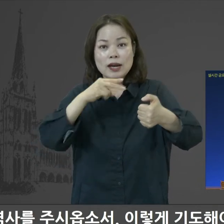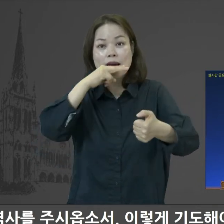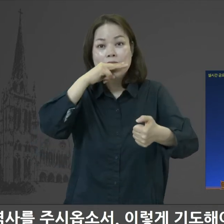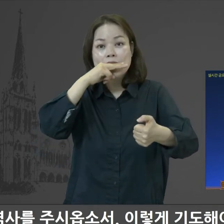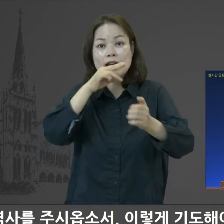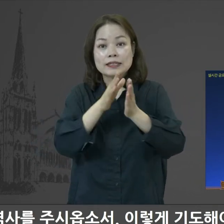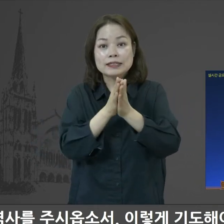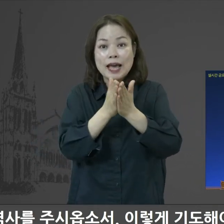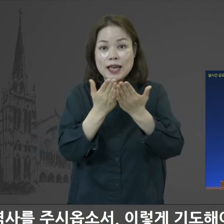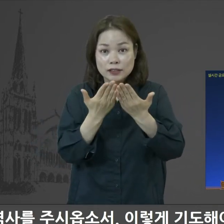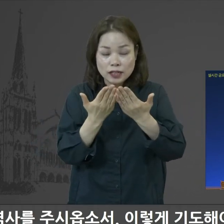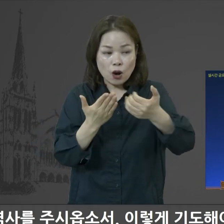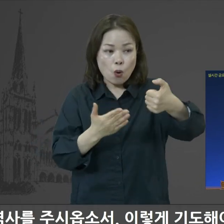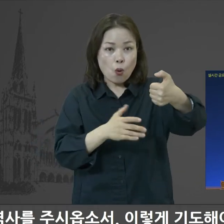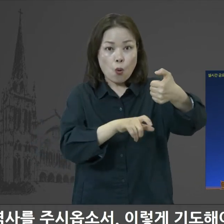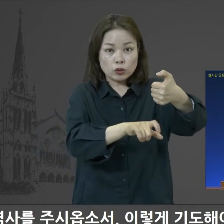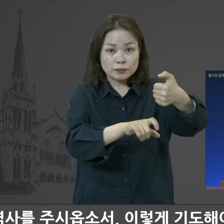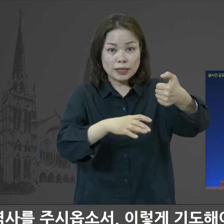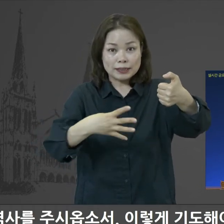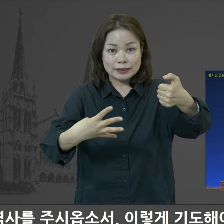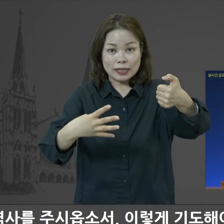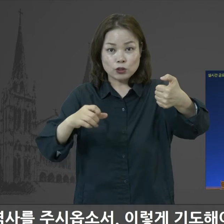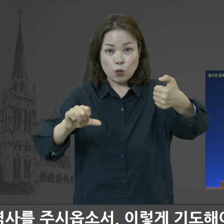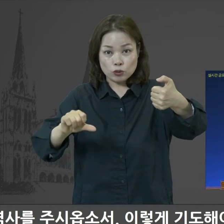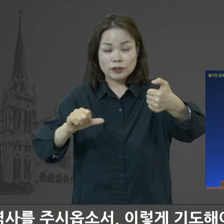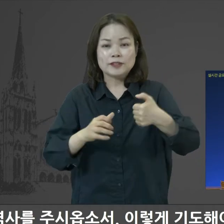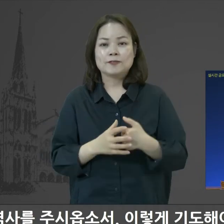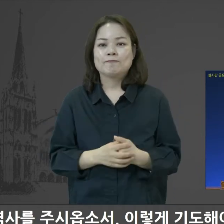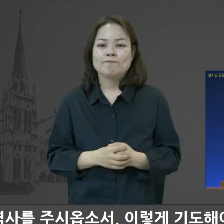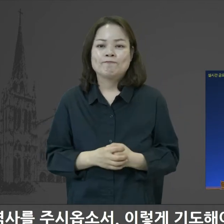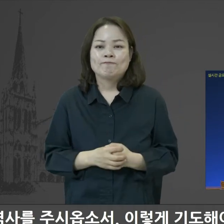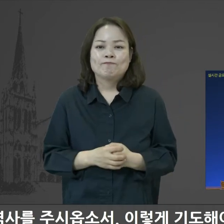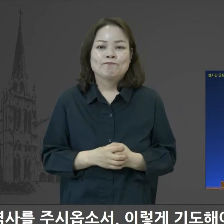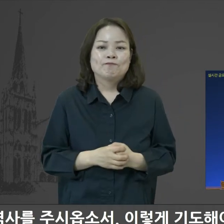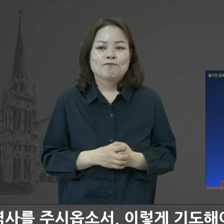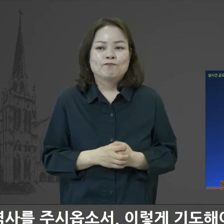이사야서 50장 4절하고 5절, 이것도